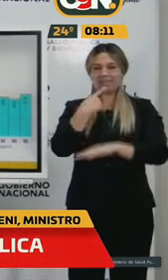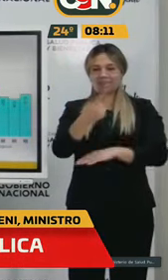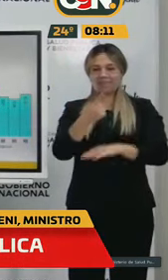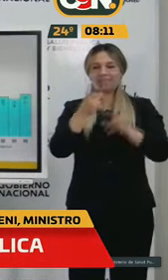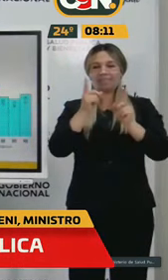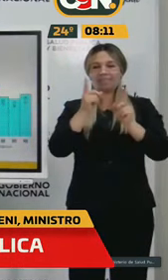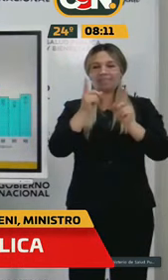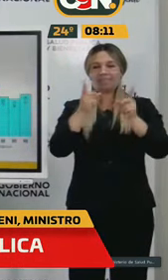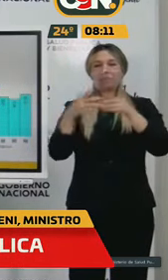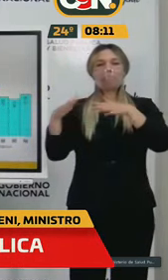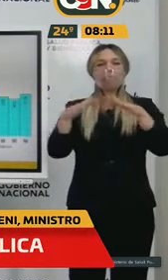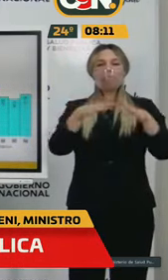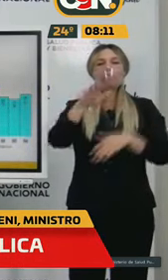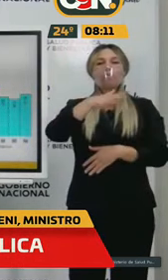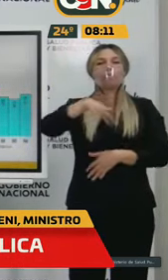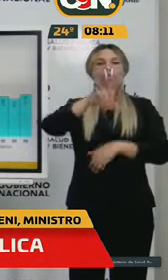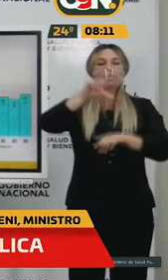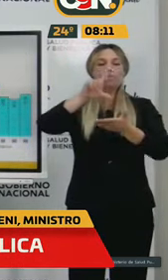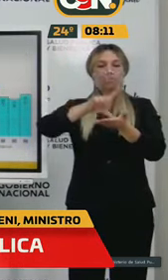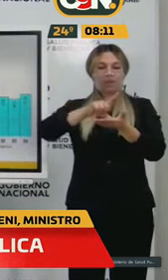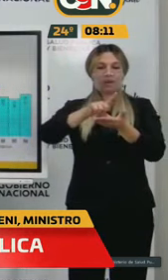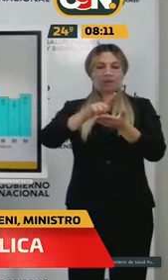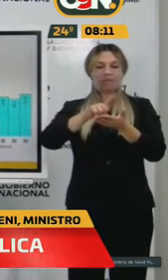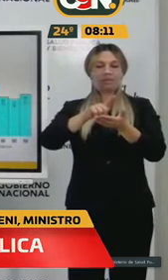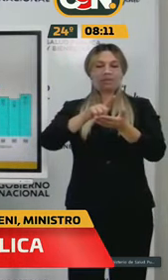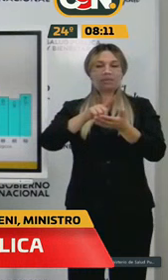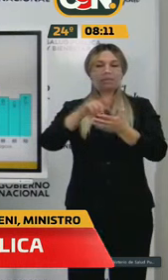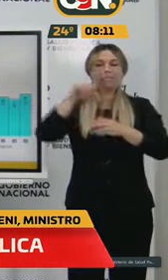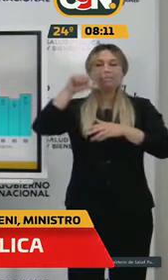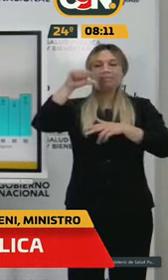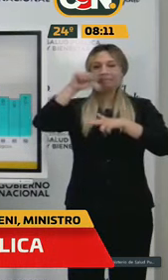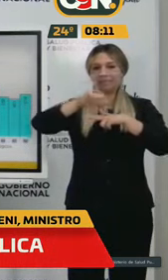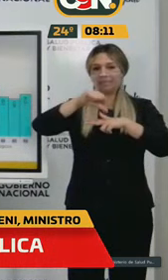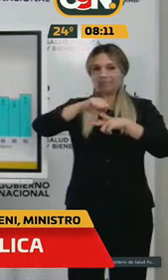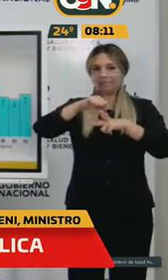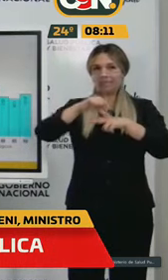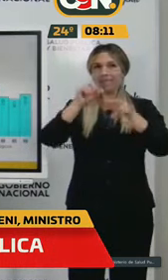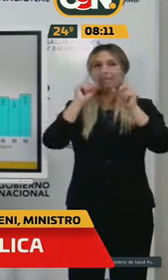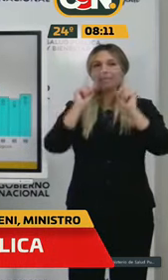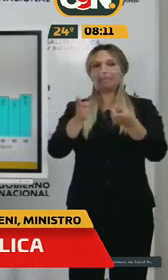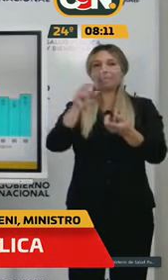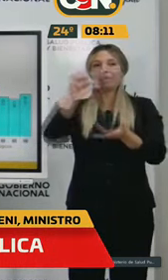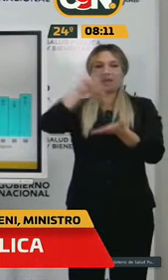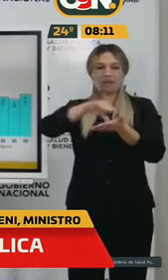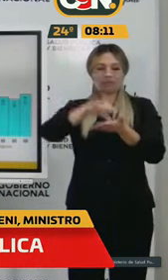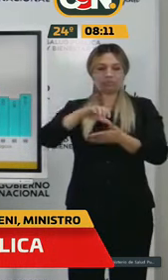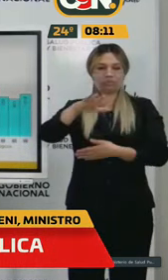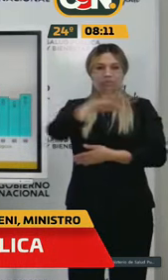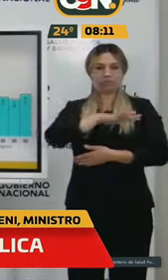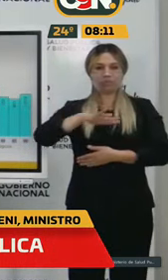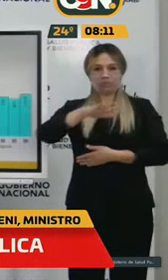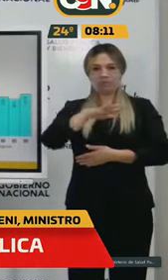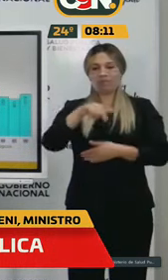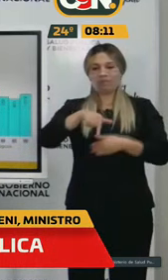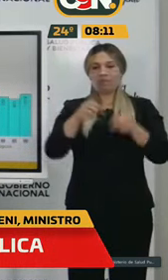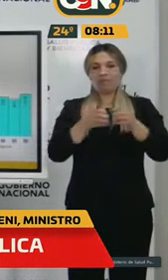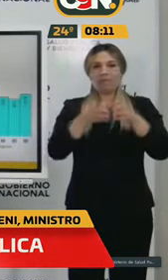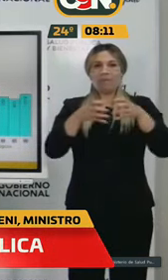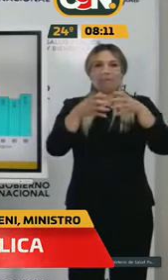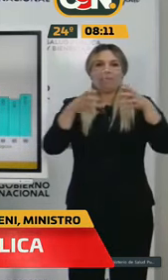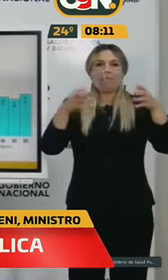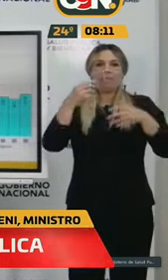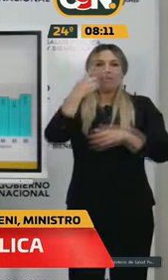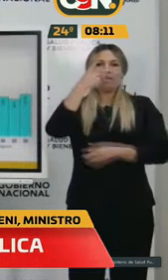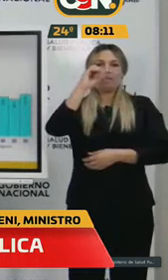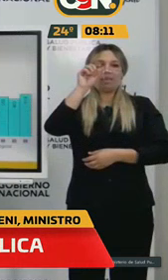promedio país se da en el departamento de Central y en la capital del país, donde ha habido un aumento superior